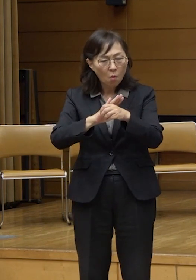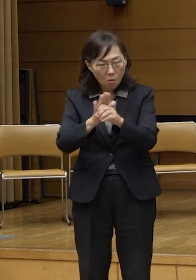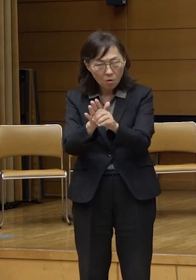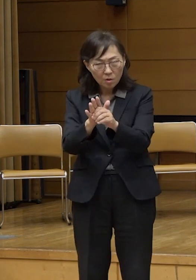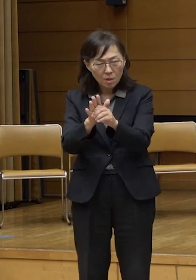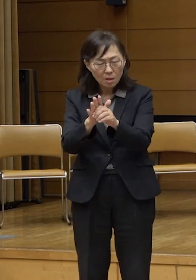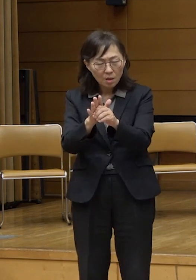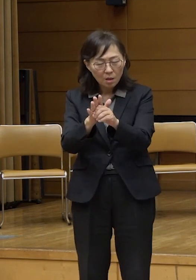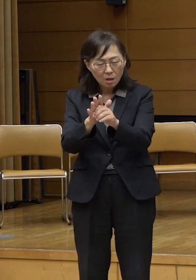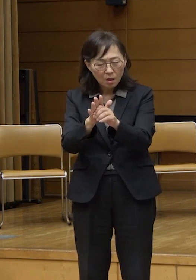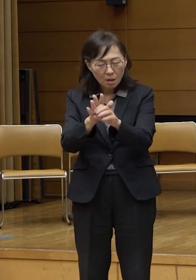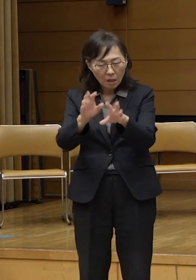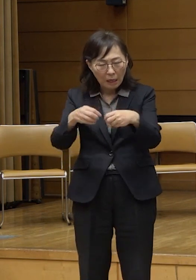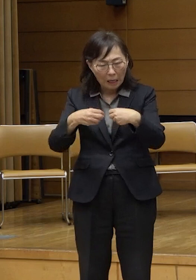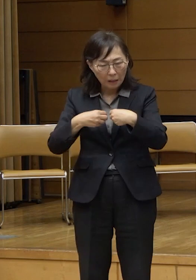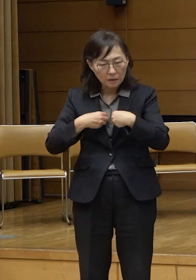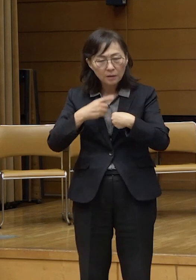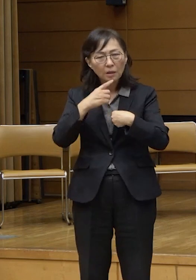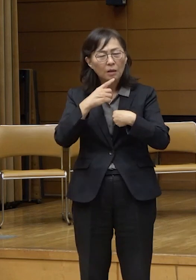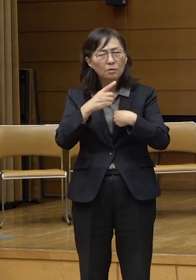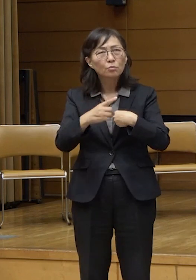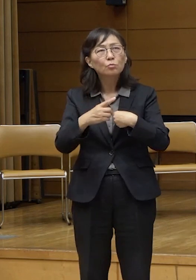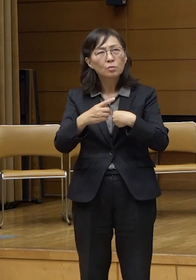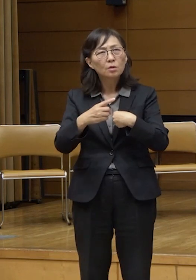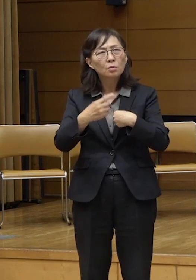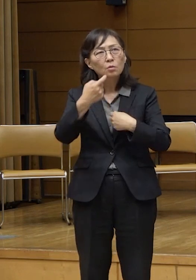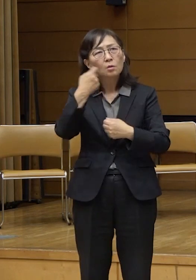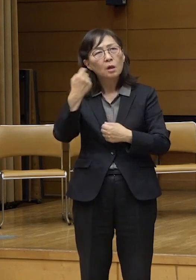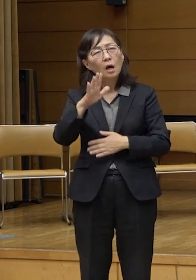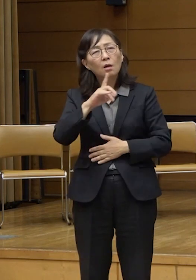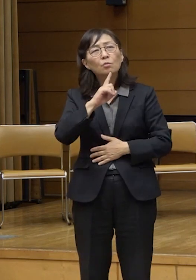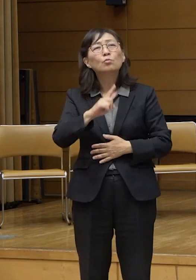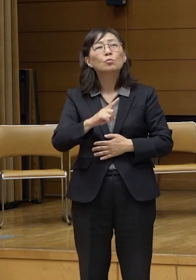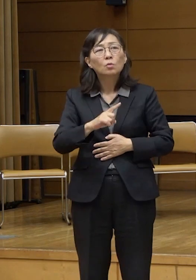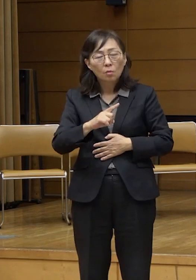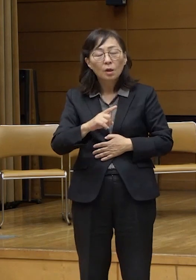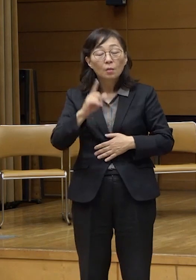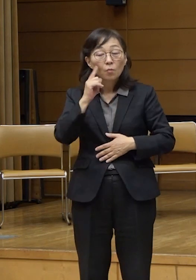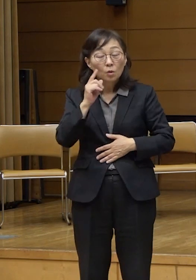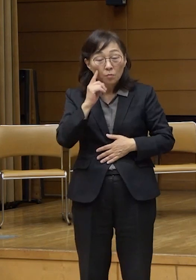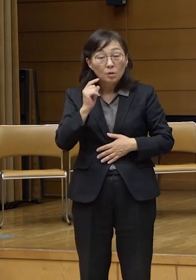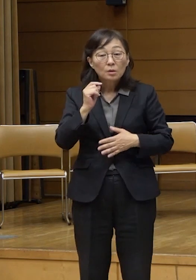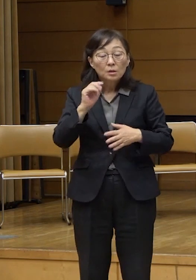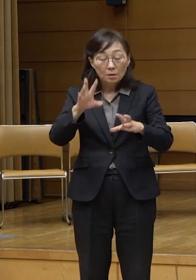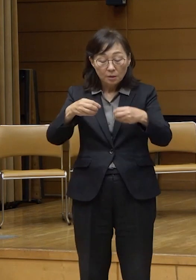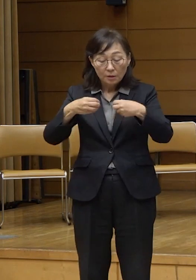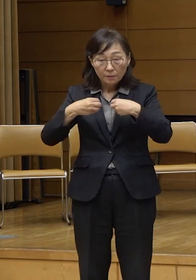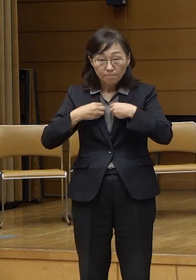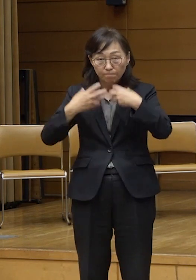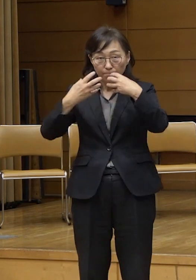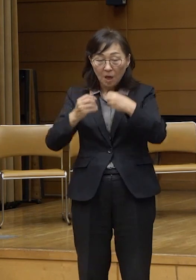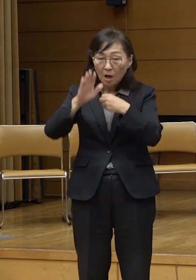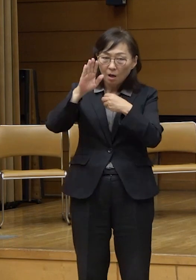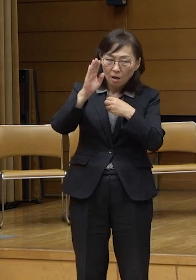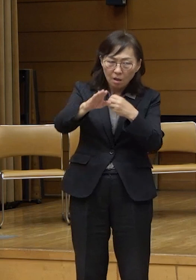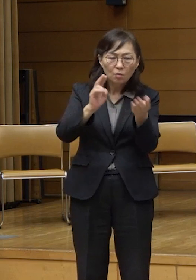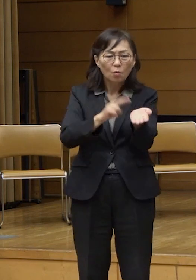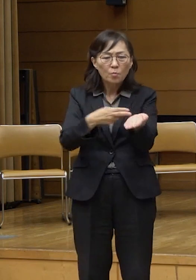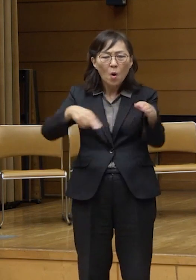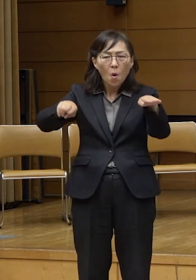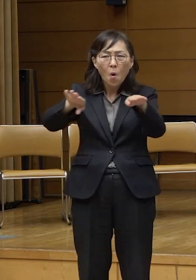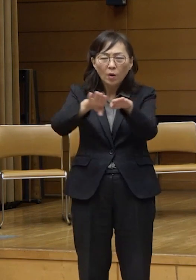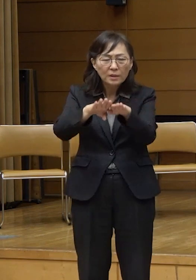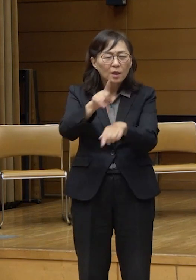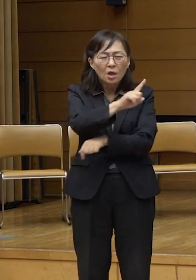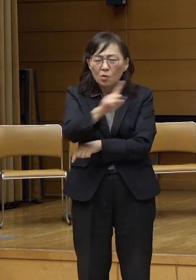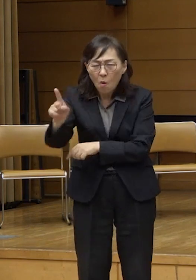のは、発生して、その病床確保をしなければならないというのを追いつくために時間がかかるというの